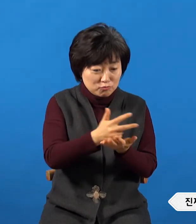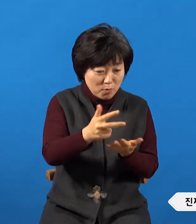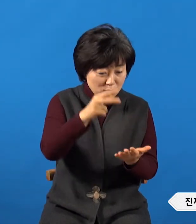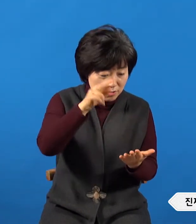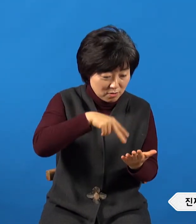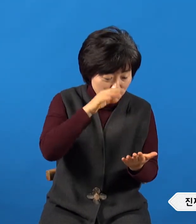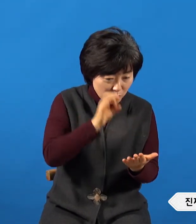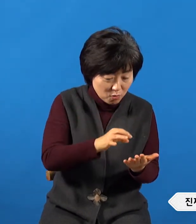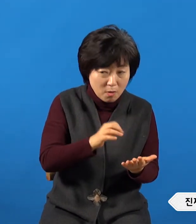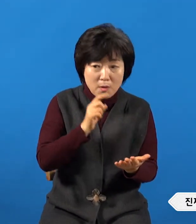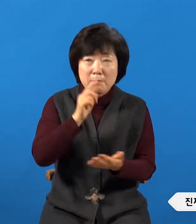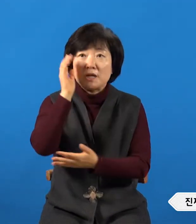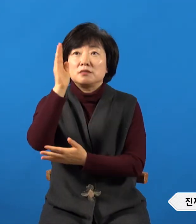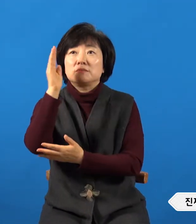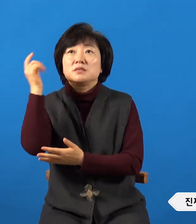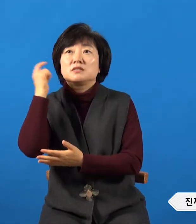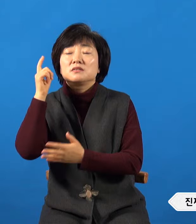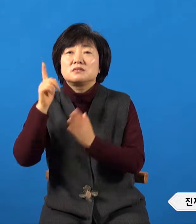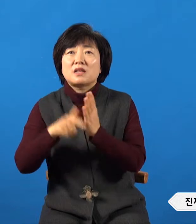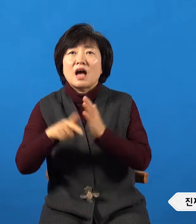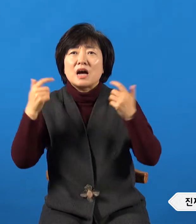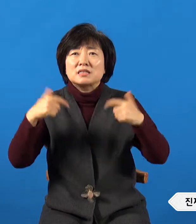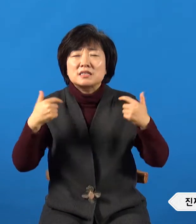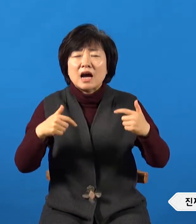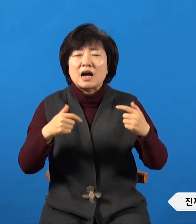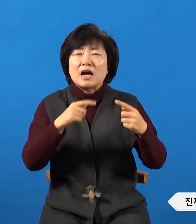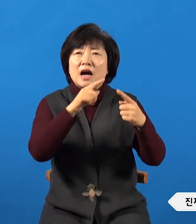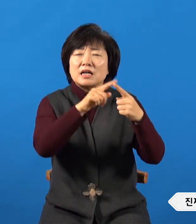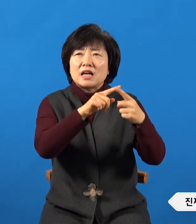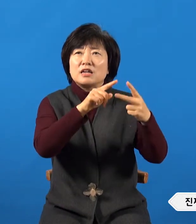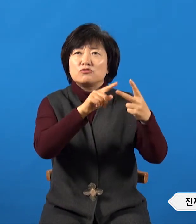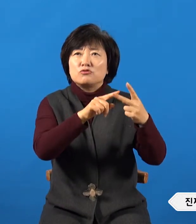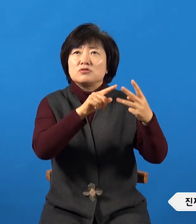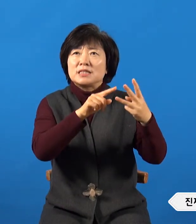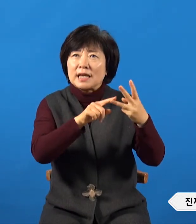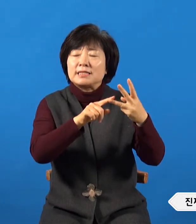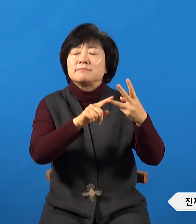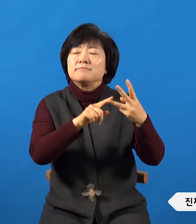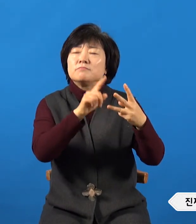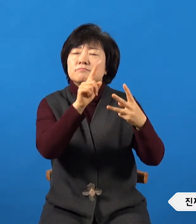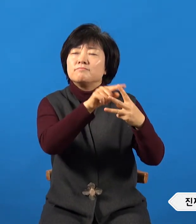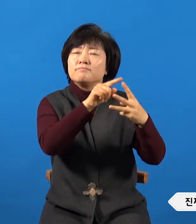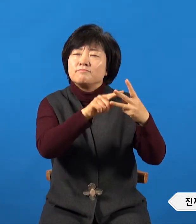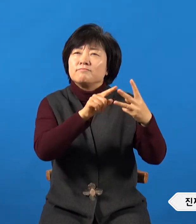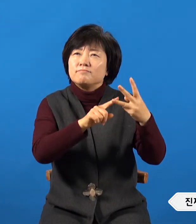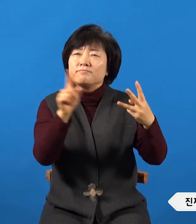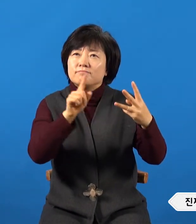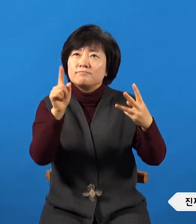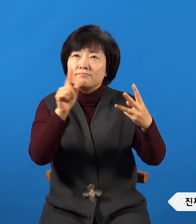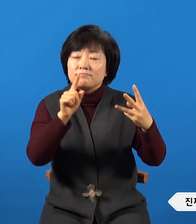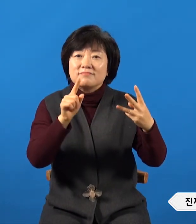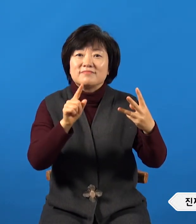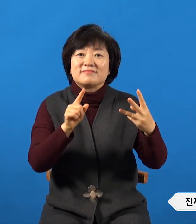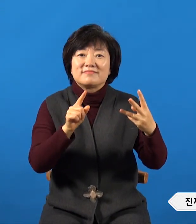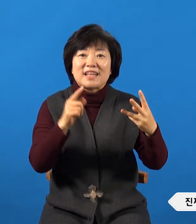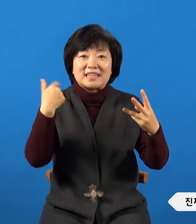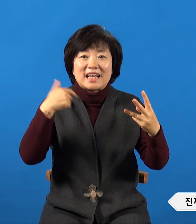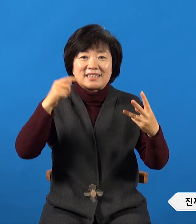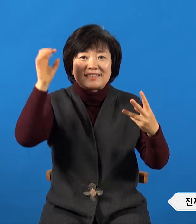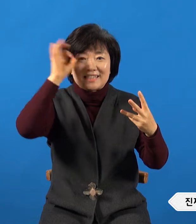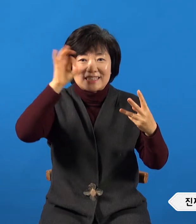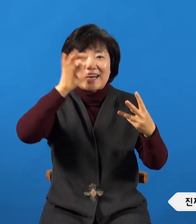주보를 받고 말씀을 들을 때 항상 3포인트를 늘 찾는 모습이 우리 가운데